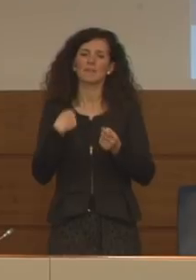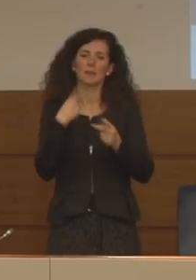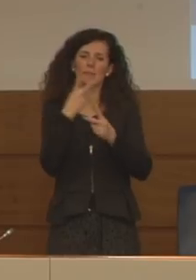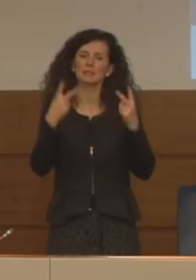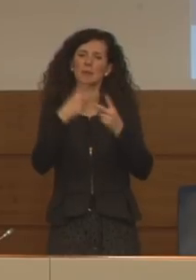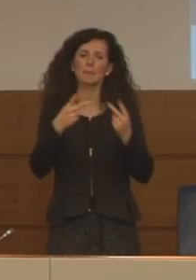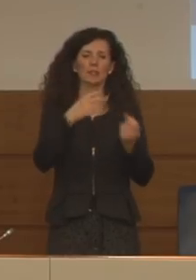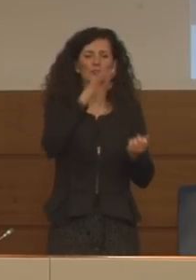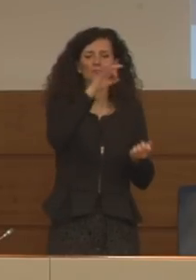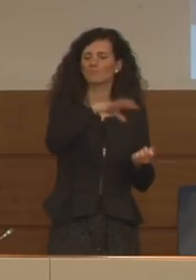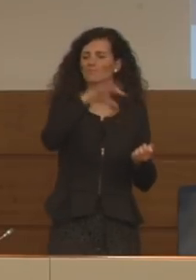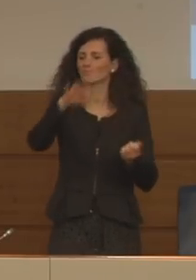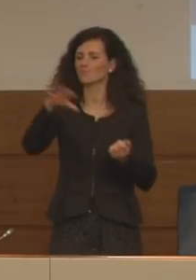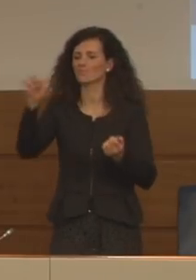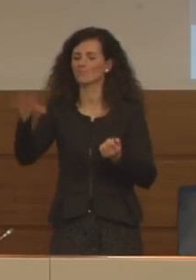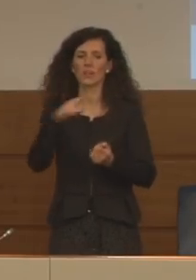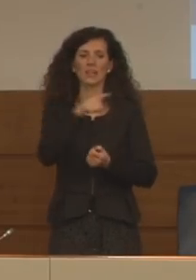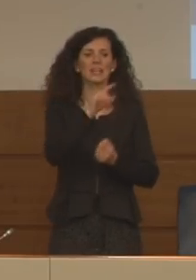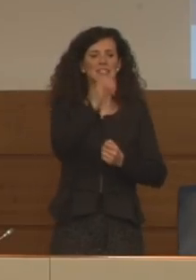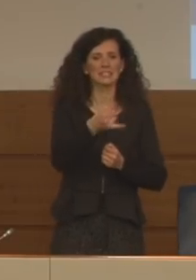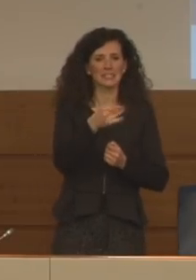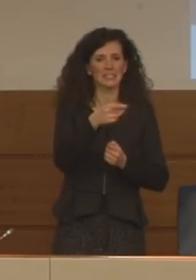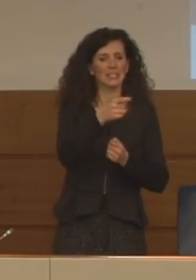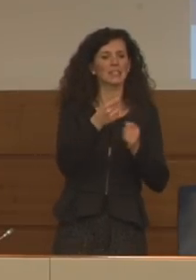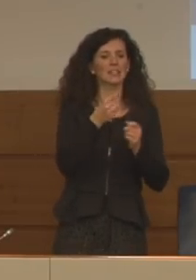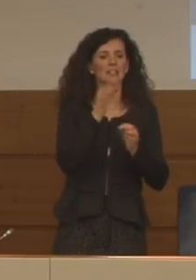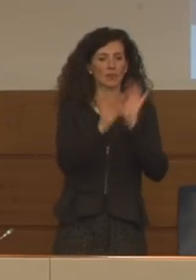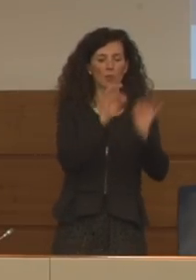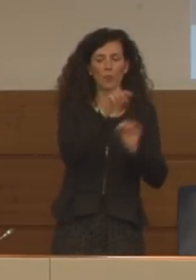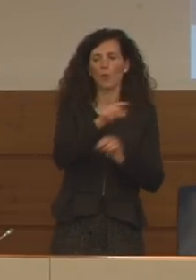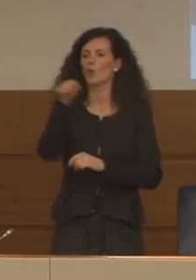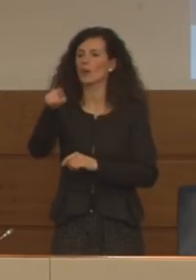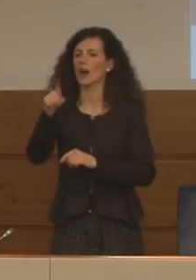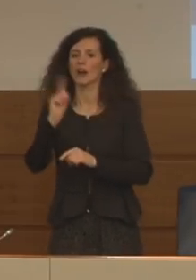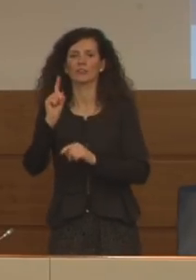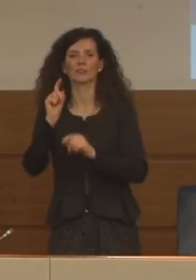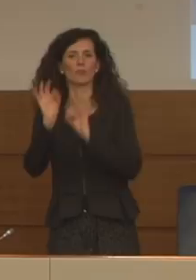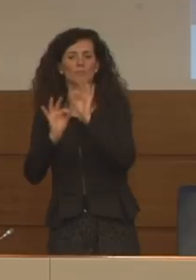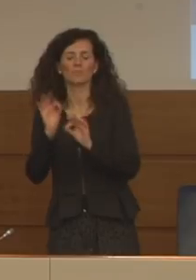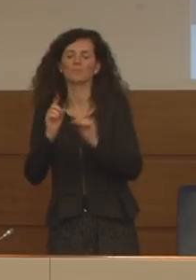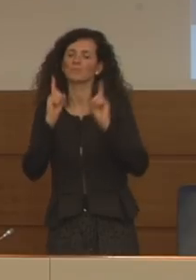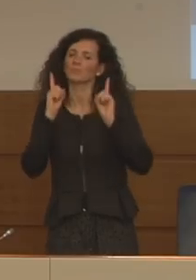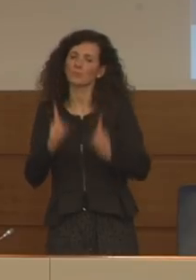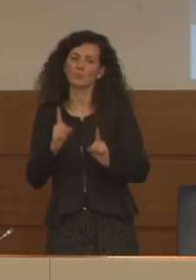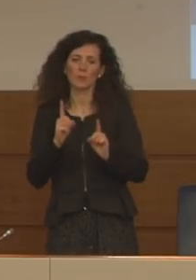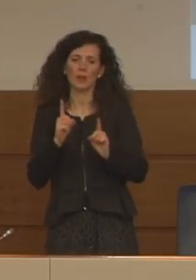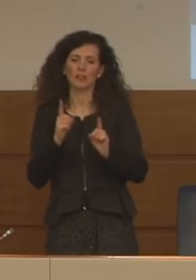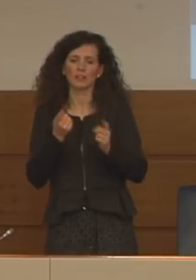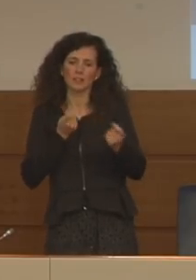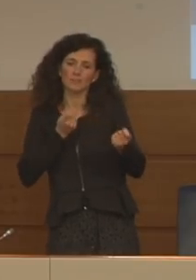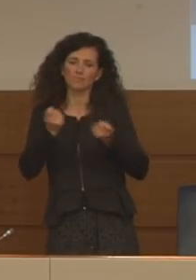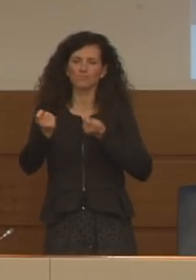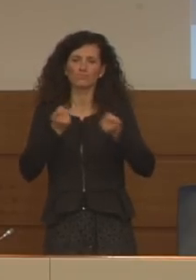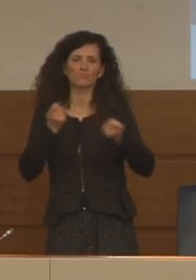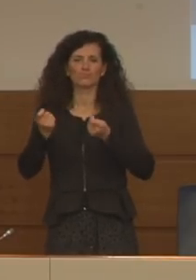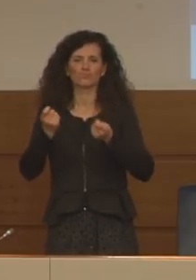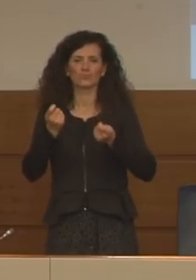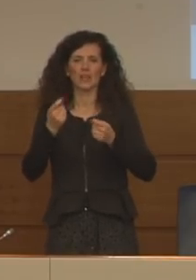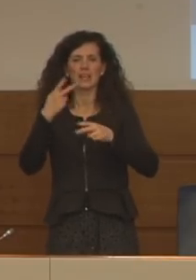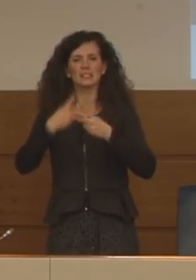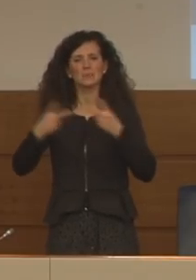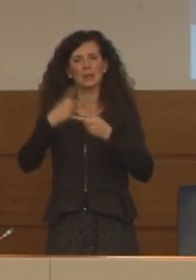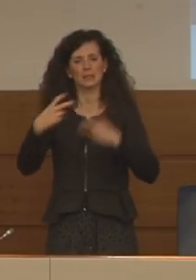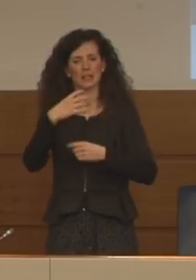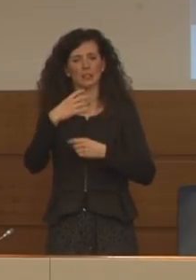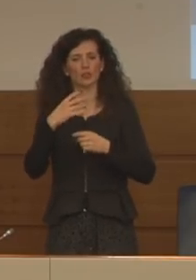che lo riceve uno che non lo riceve in nome del principio di incertezza che governa la sperimentazione clinica si è quindi deciso di